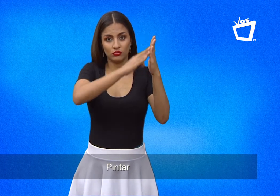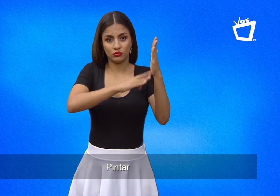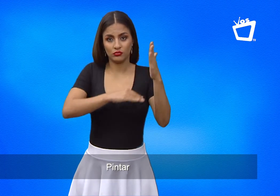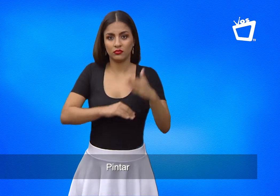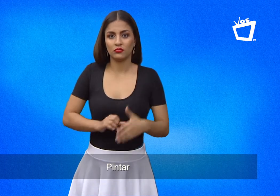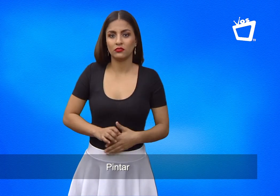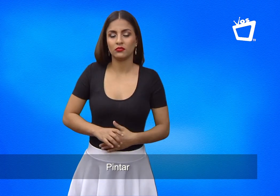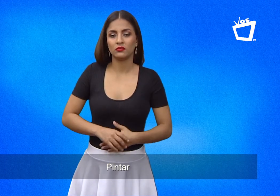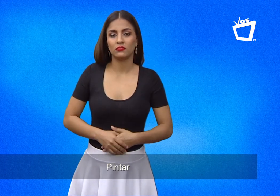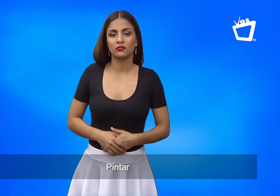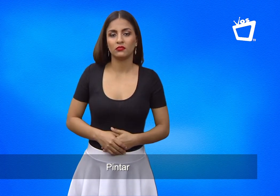Pintar.